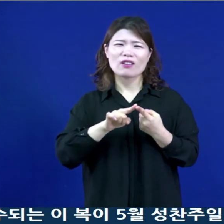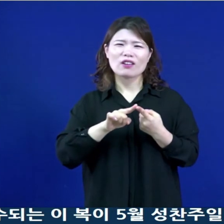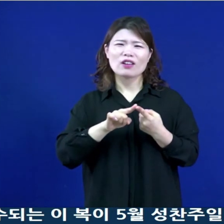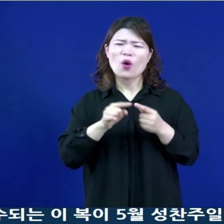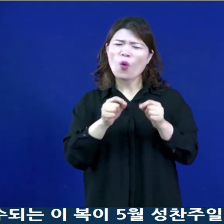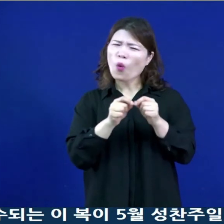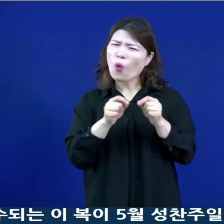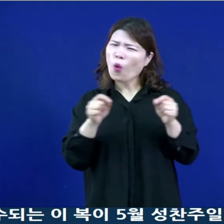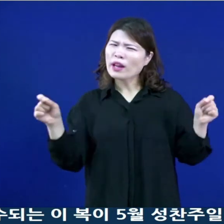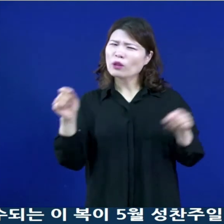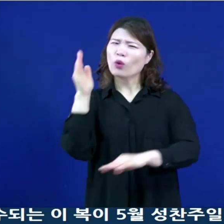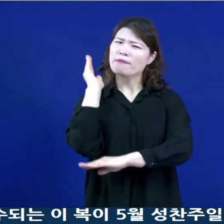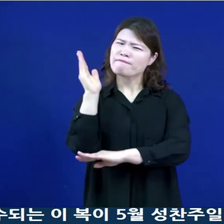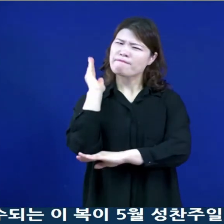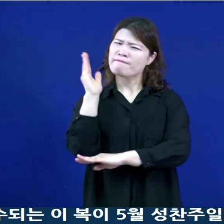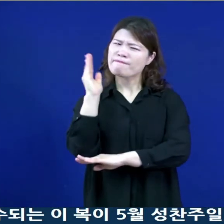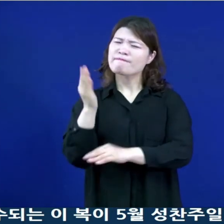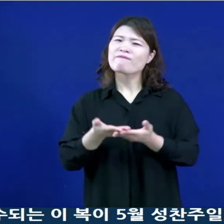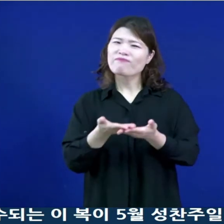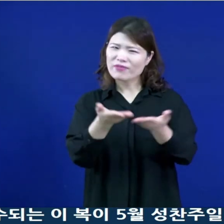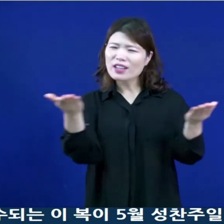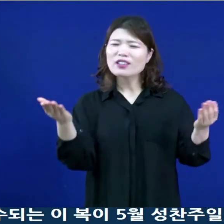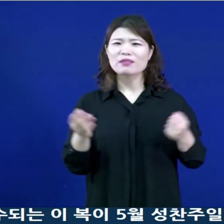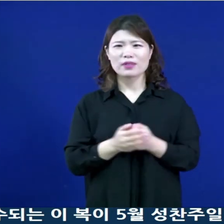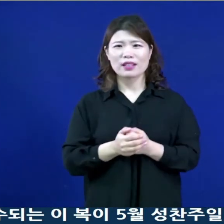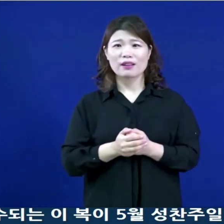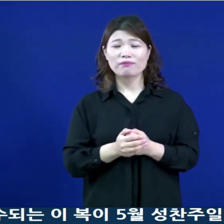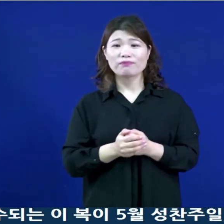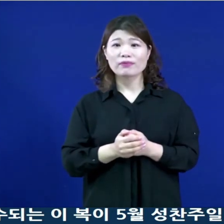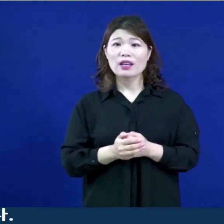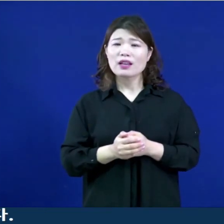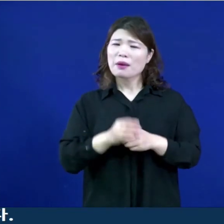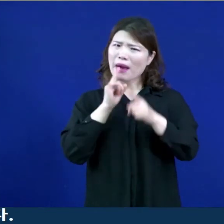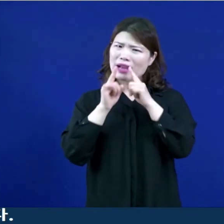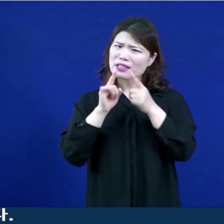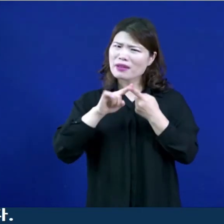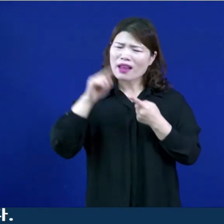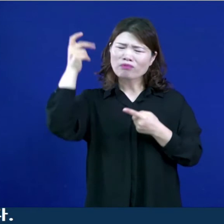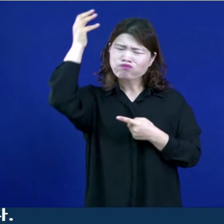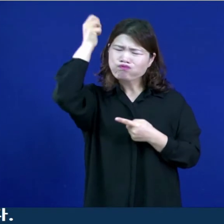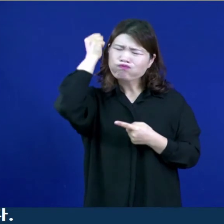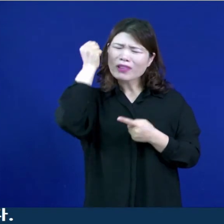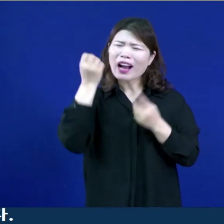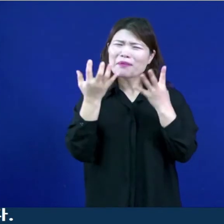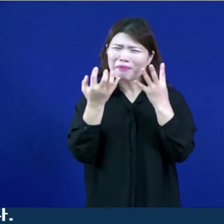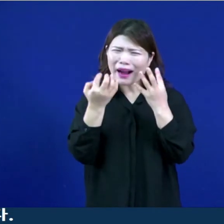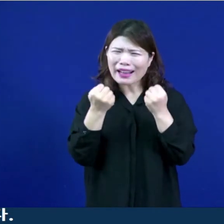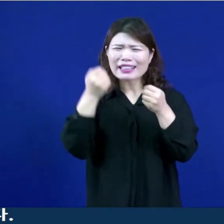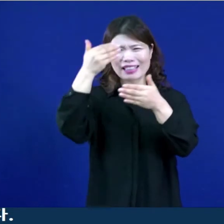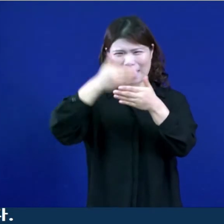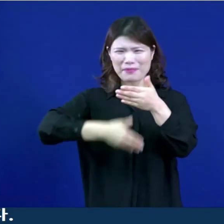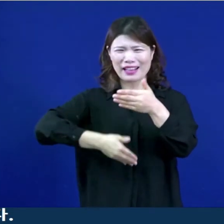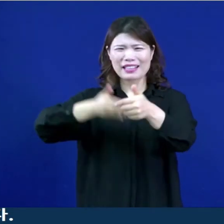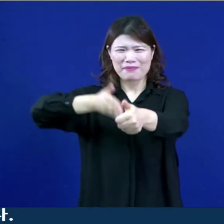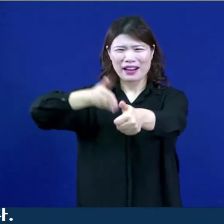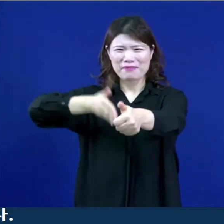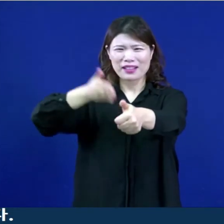나눠왔습니다. 얼마나 우리 속에 그 말씀의 기록이 남아있는지 잘 모르겠습니다. 많이 남아있기를 주 안에서